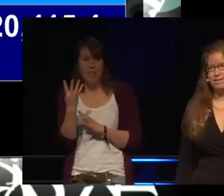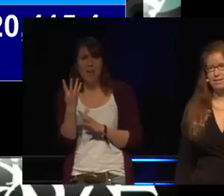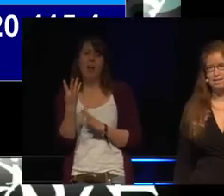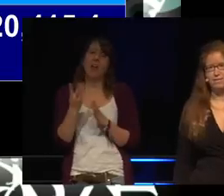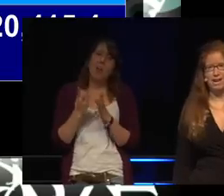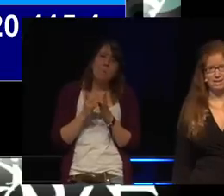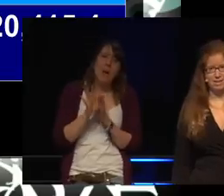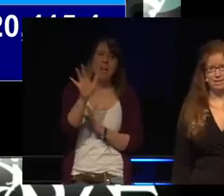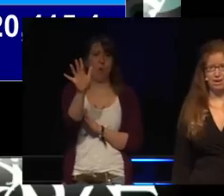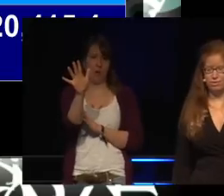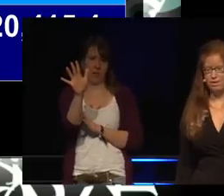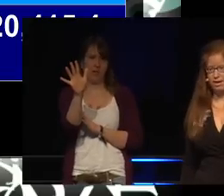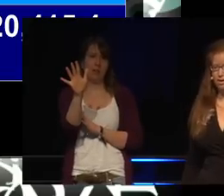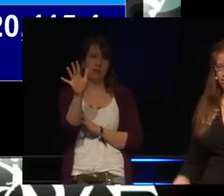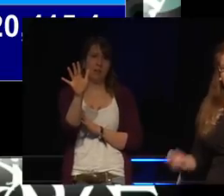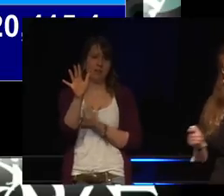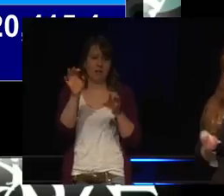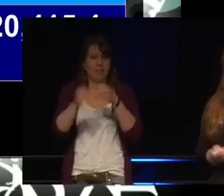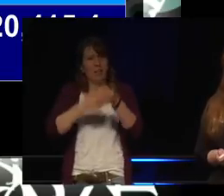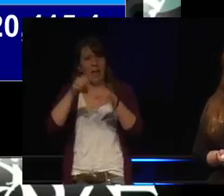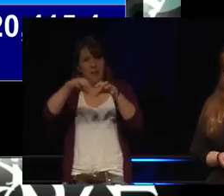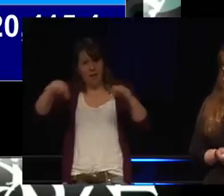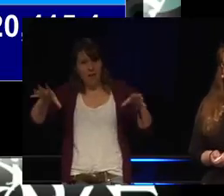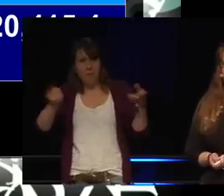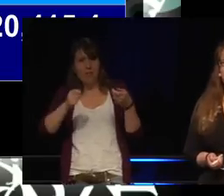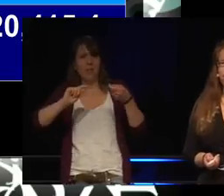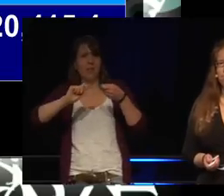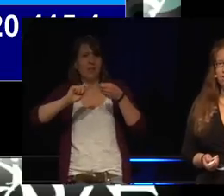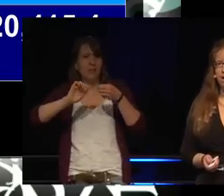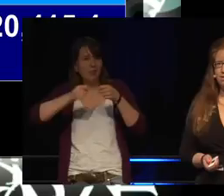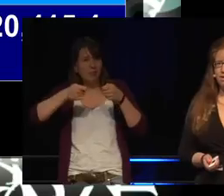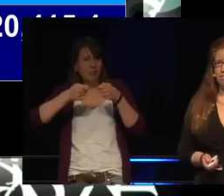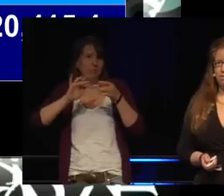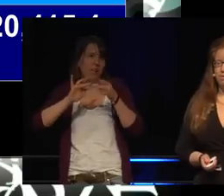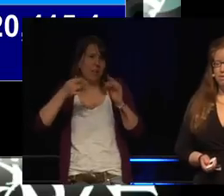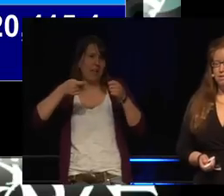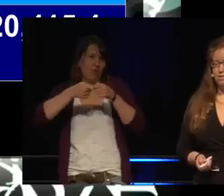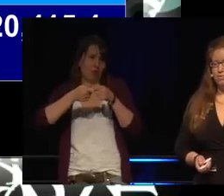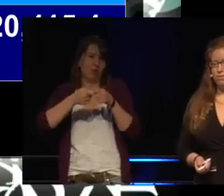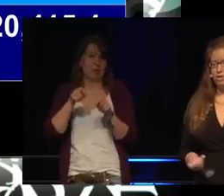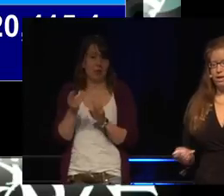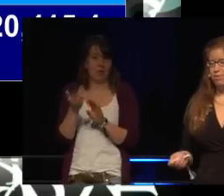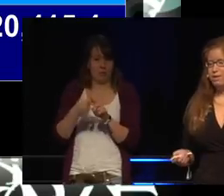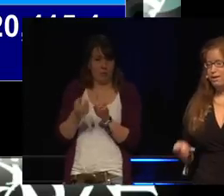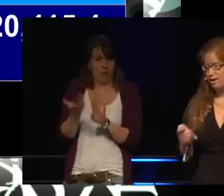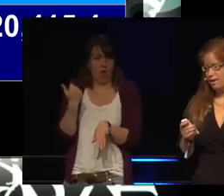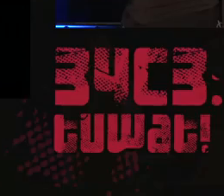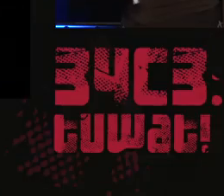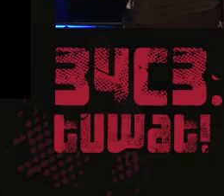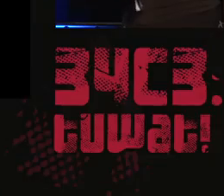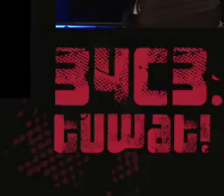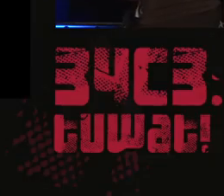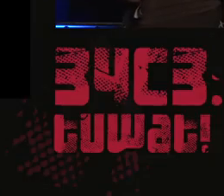Hoy tenemos 11 millones, en 2020 tenemos más de 20 millones de aparatos. Son datos